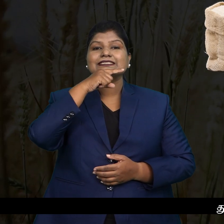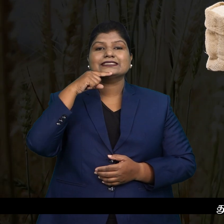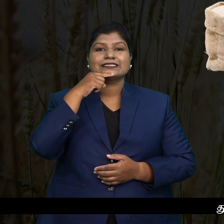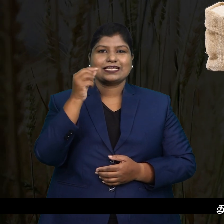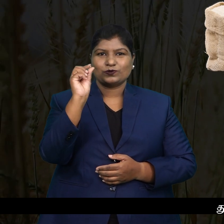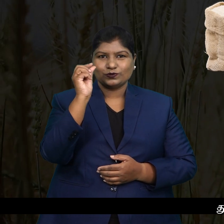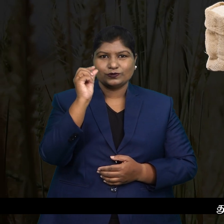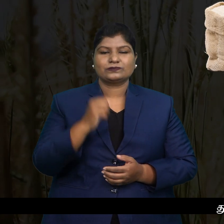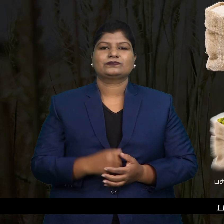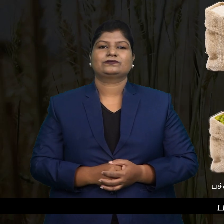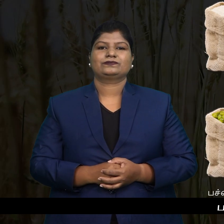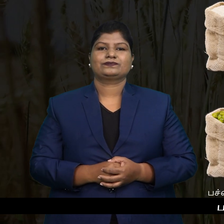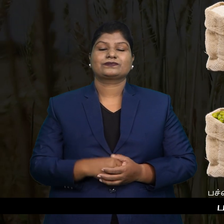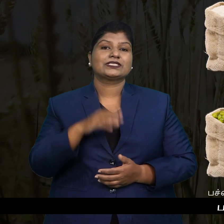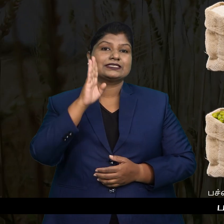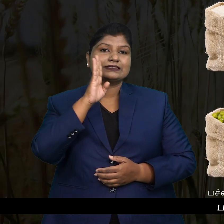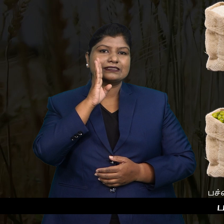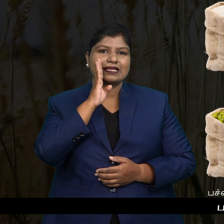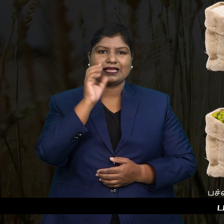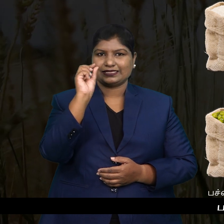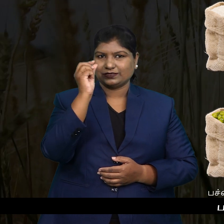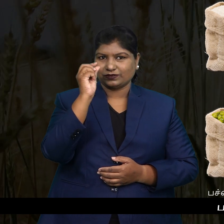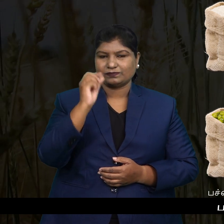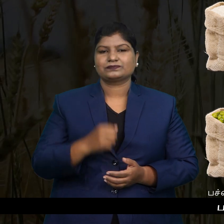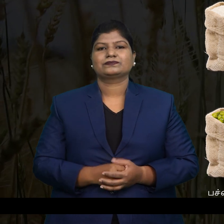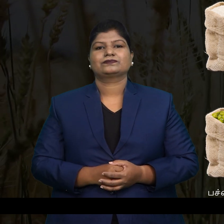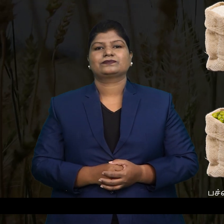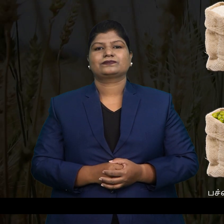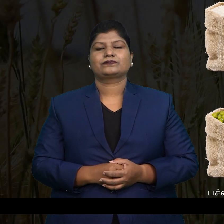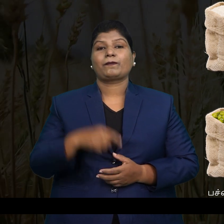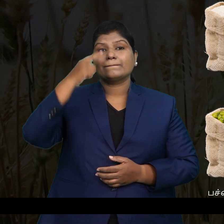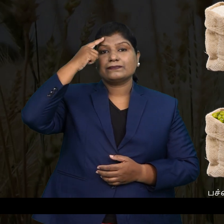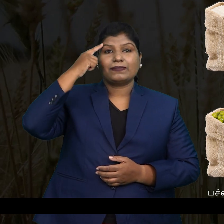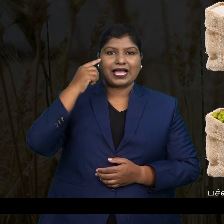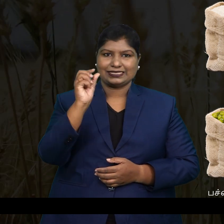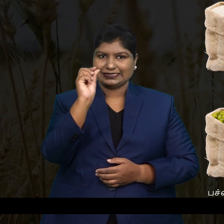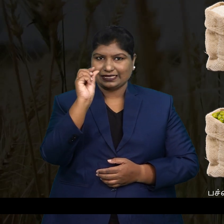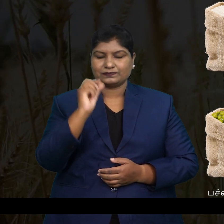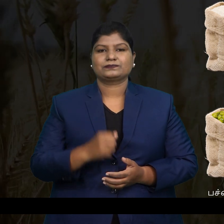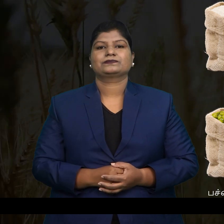துவரம்பருப்பு, பச்சை பயிறு, உளுந்து,